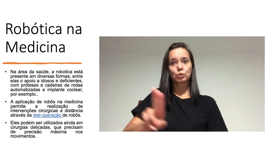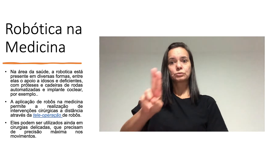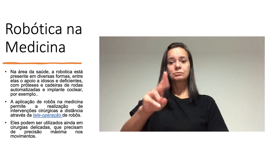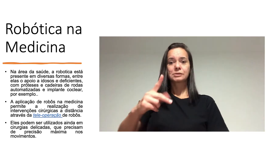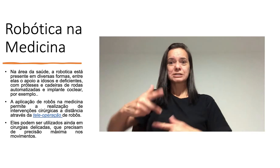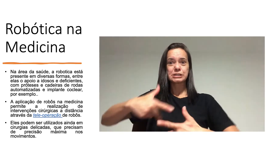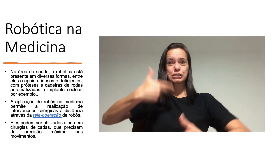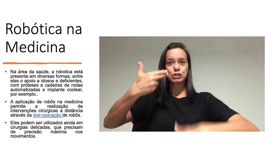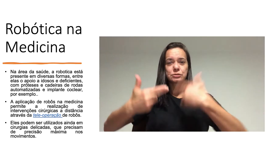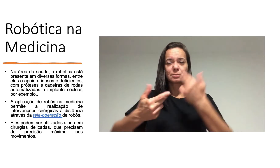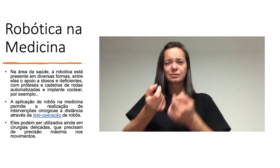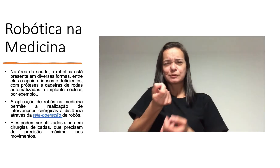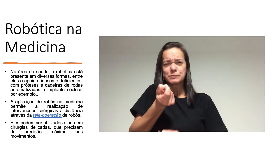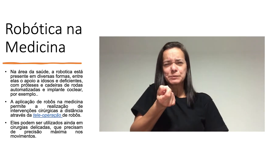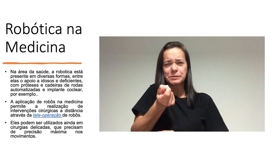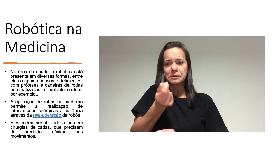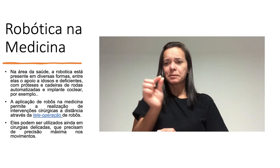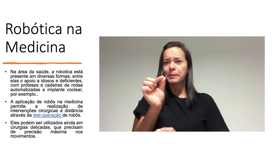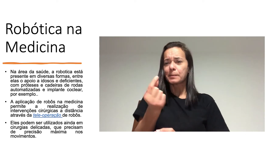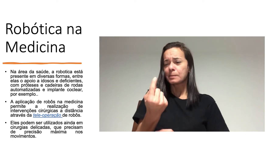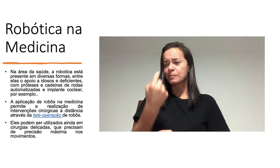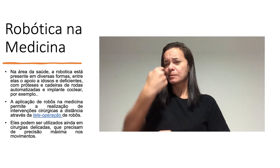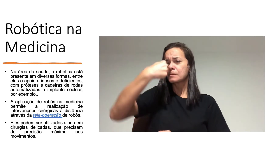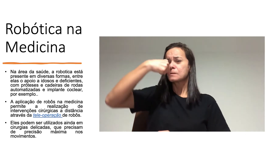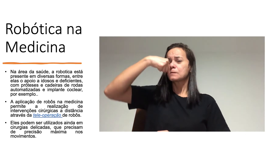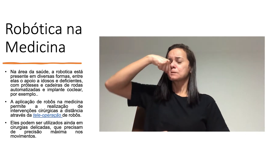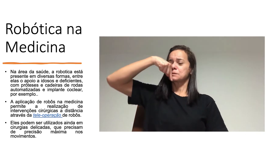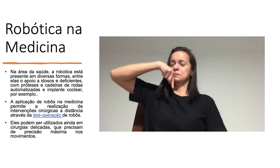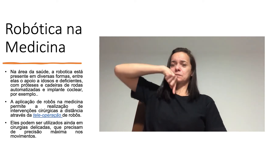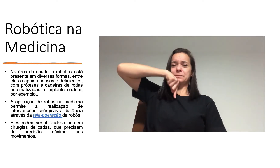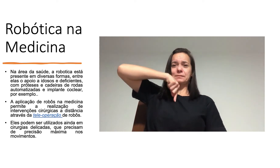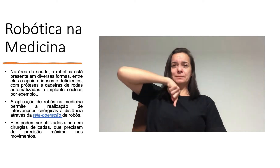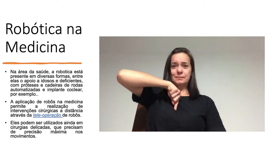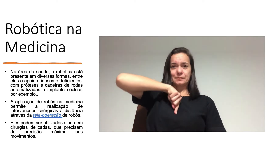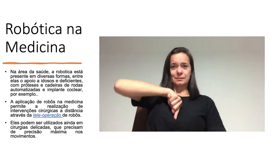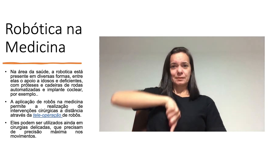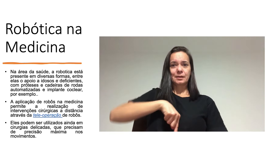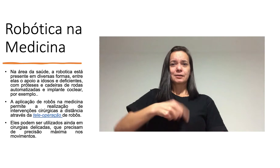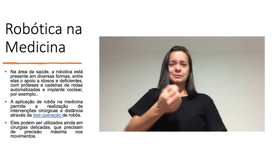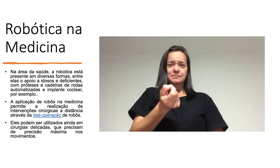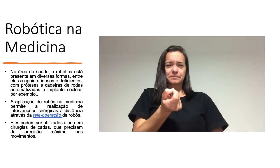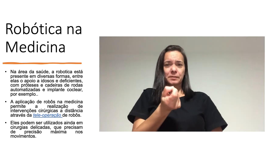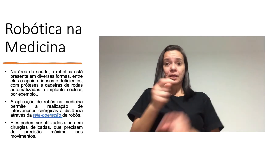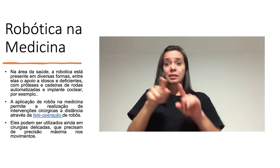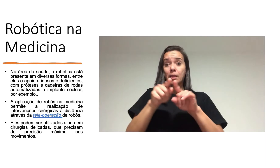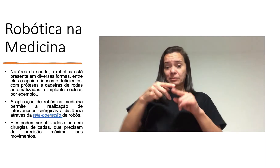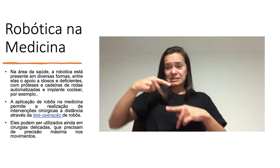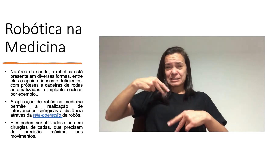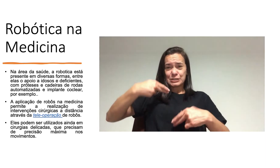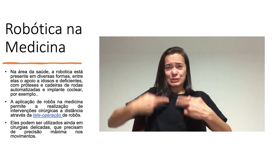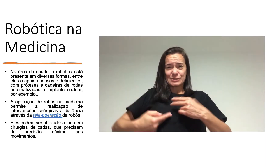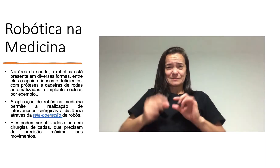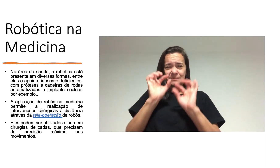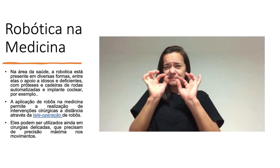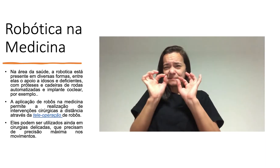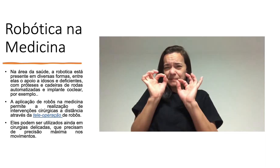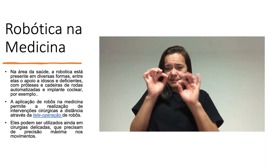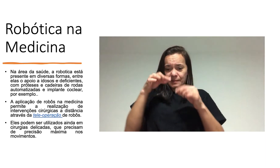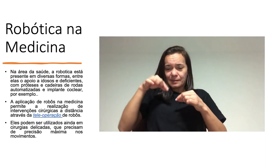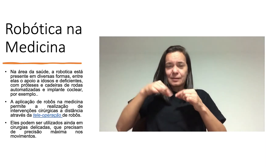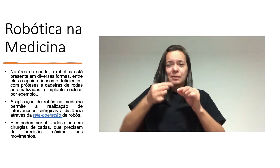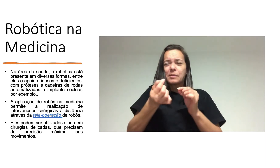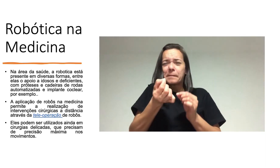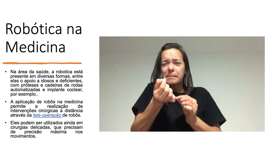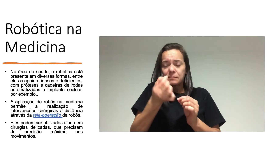Podem ser usados ainda em cirurgias delicadas que precisam de precisão